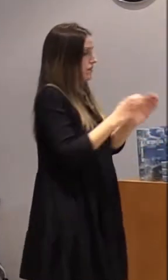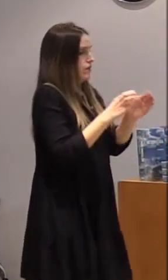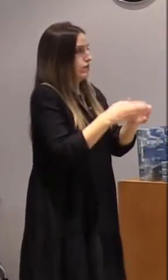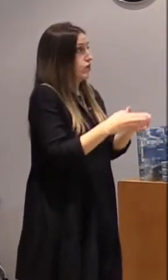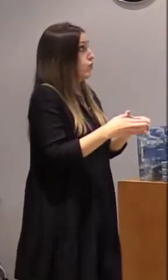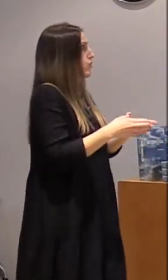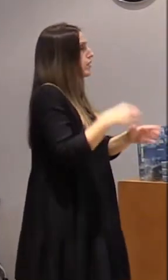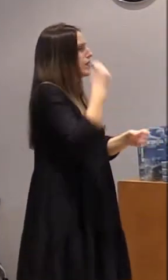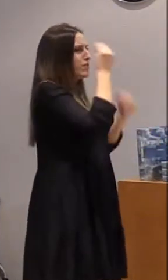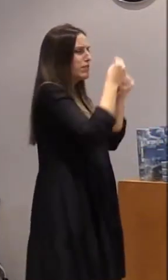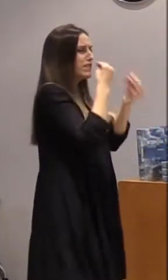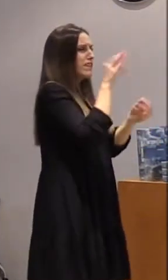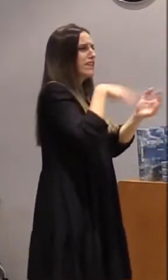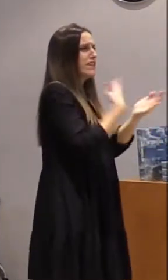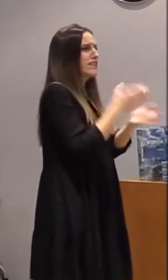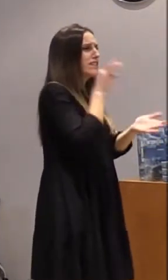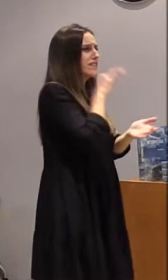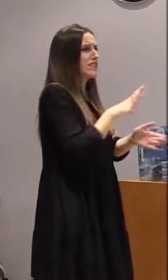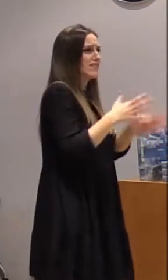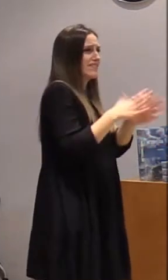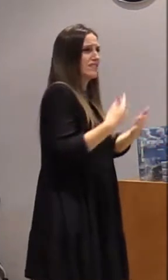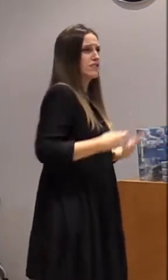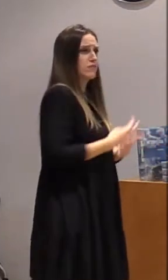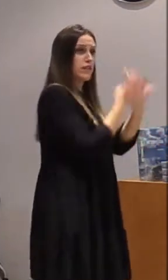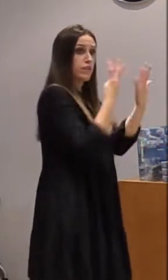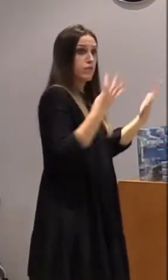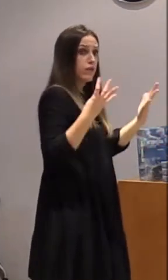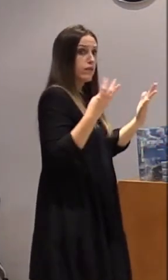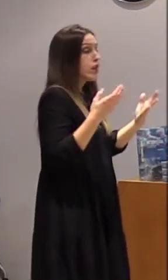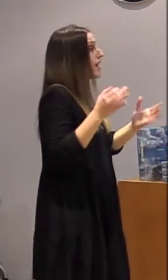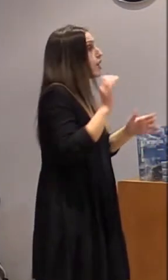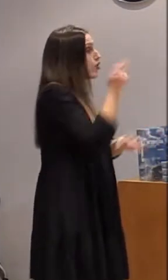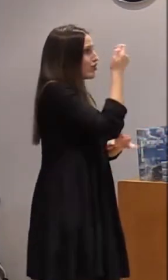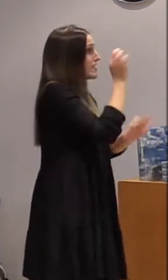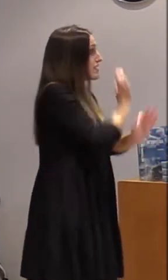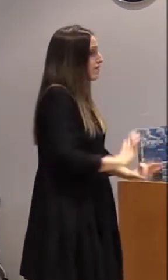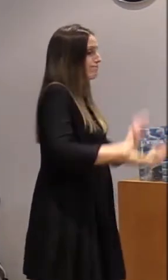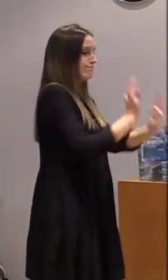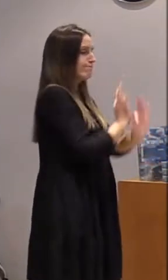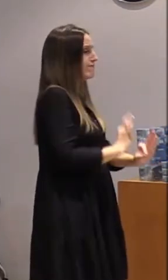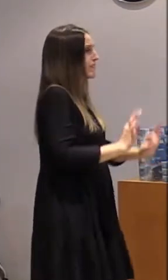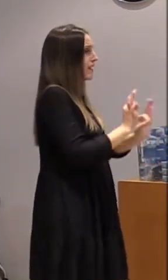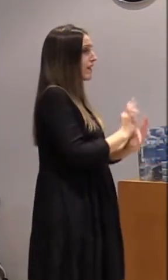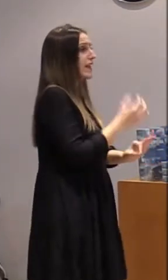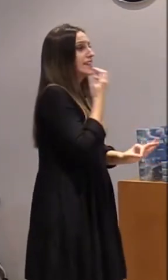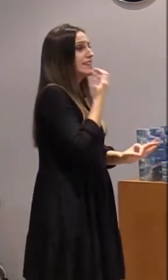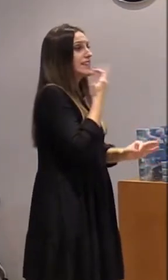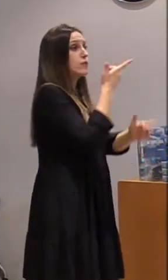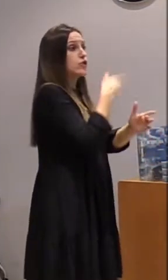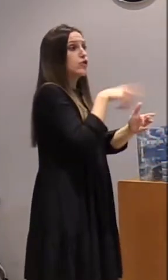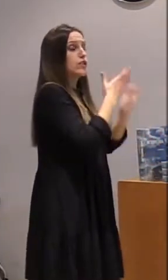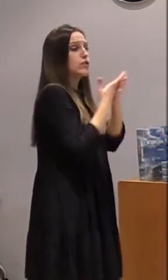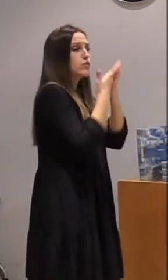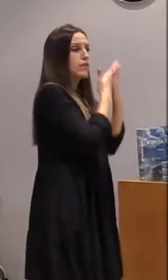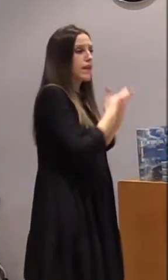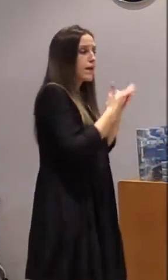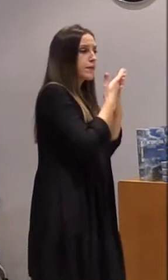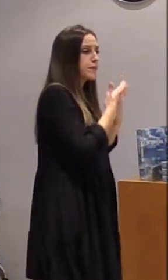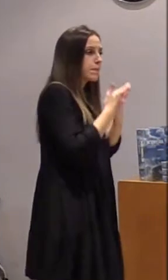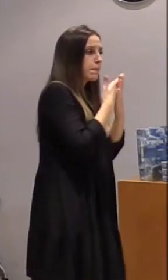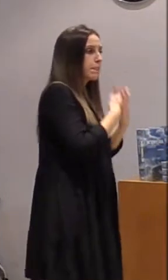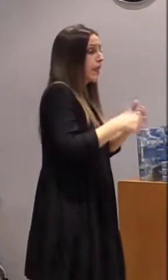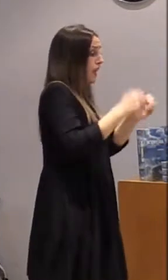siglo prácticamente XIX nadie lo había conseguido. Y ya se habían estudiado mucho los astros,